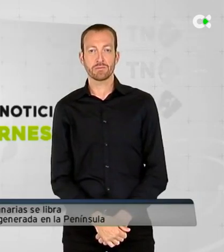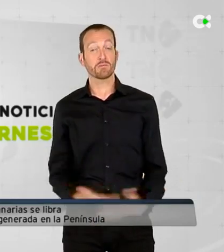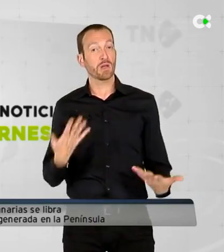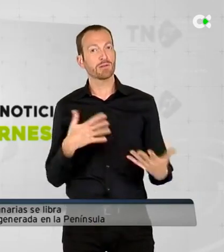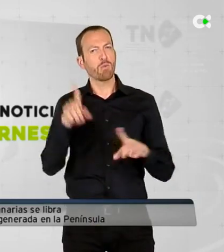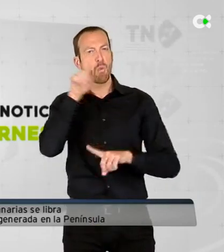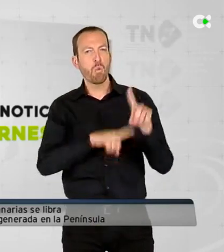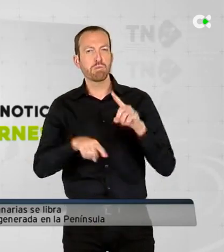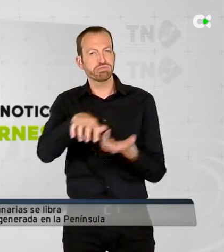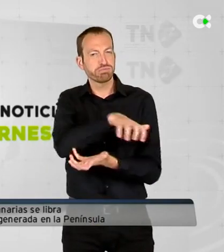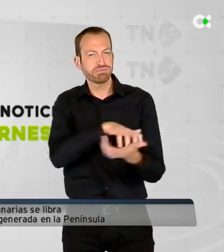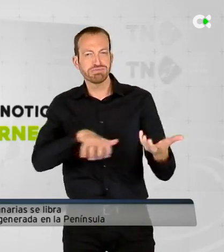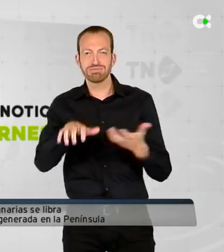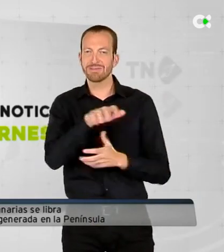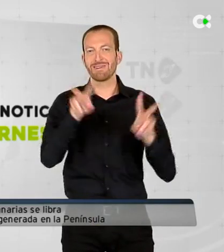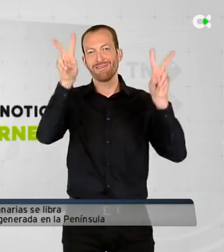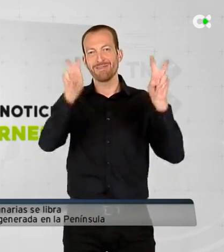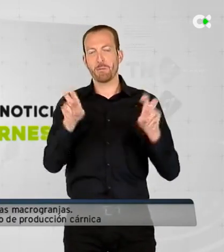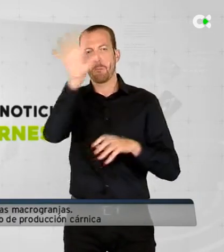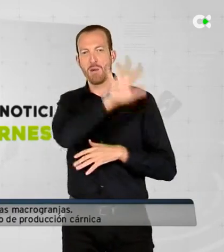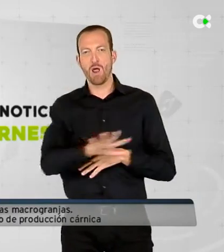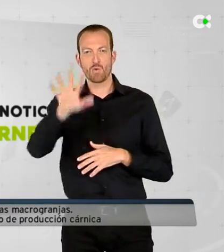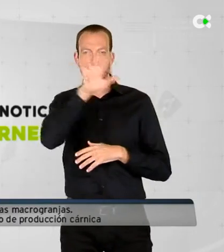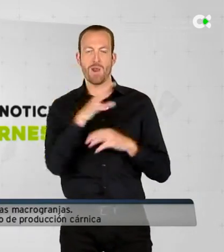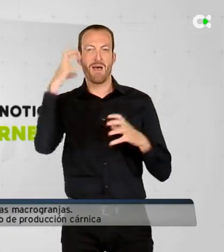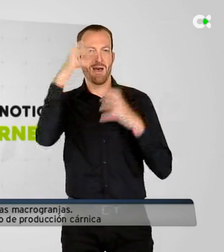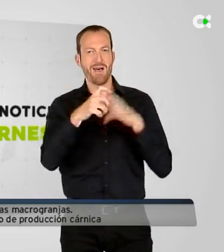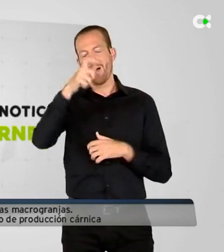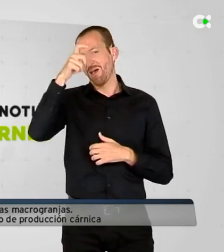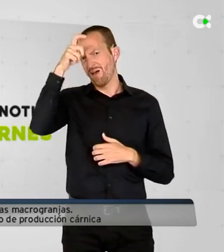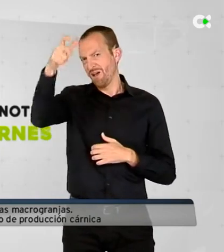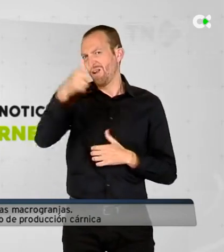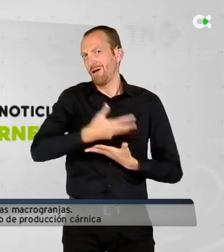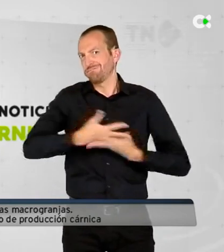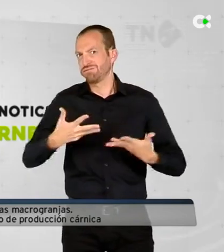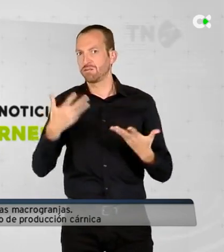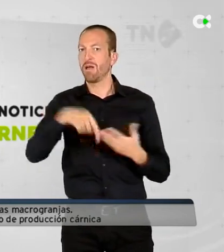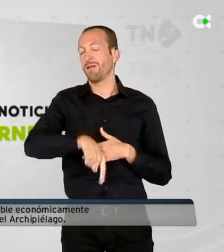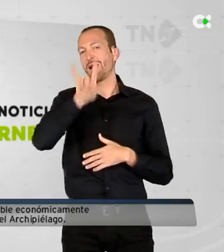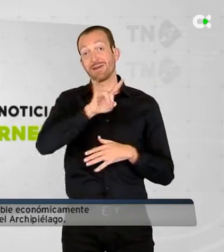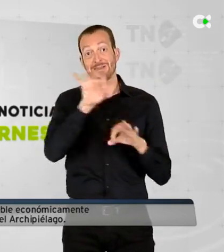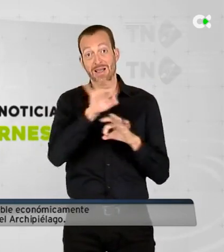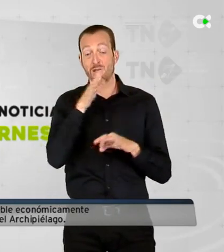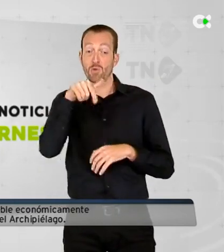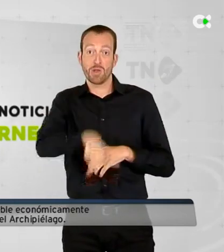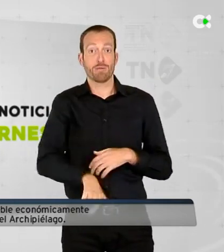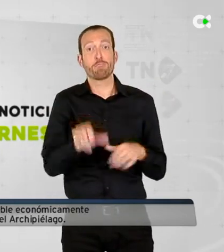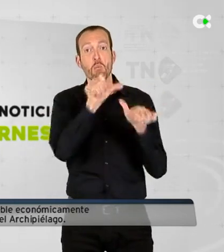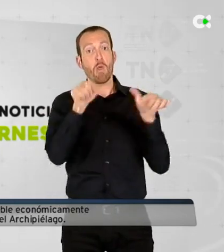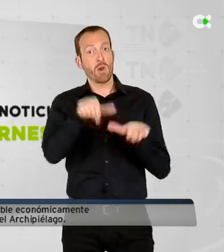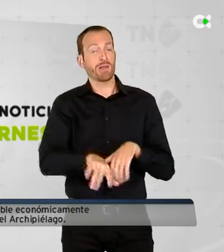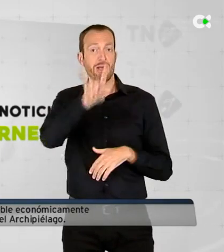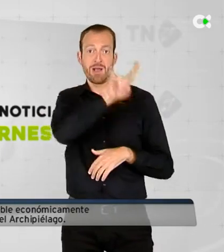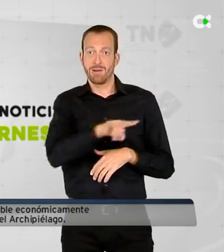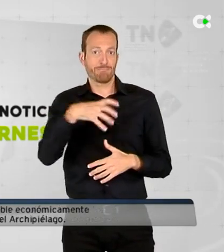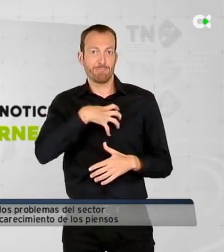Canarias se libra de la polémica generada en la península con las macrogranjas. Este modelo de producción cárnica no es viable económicamente